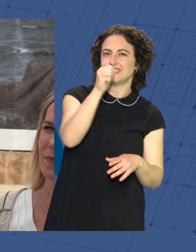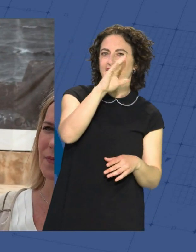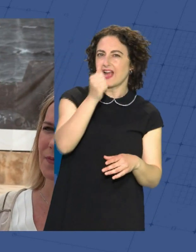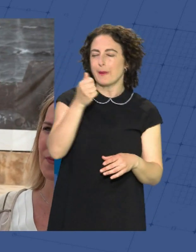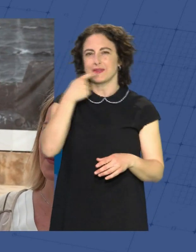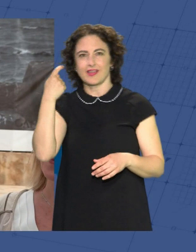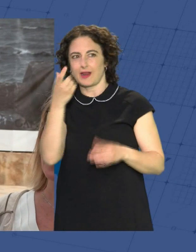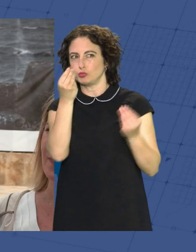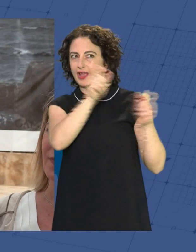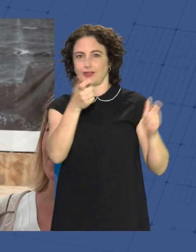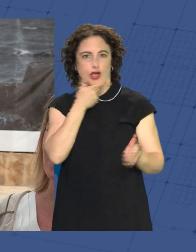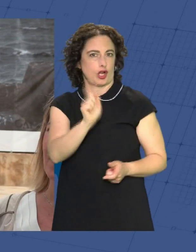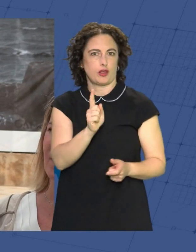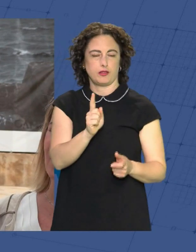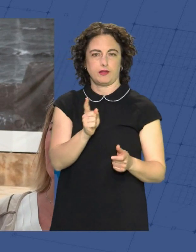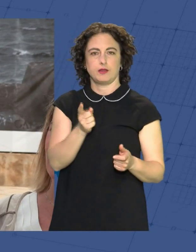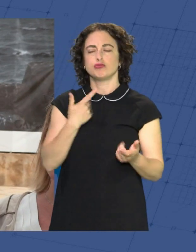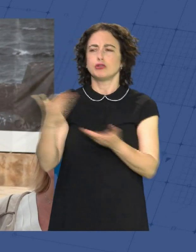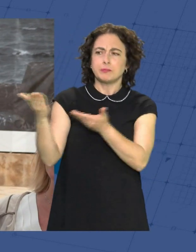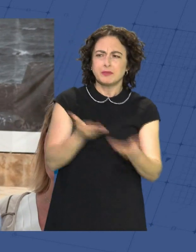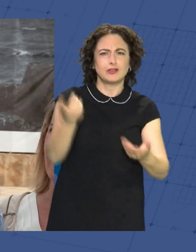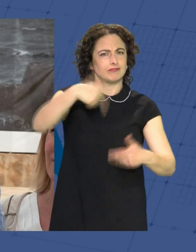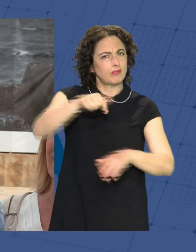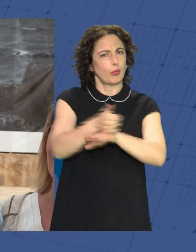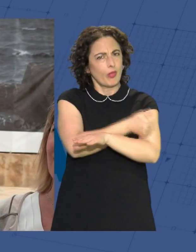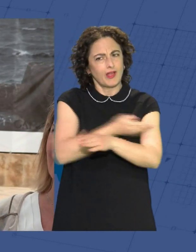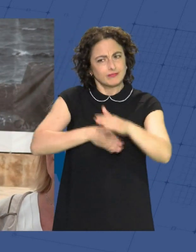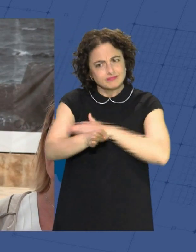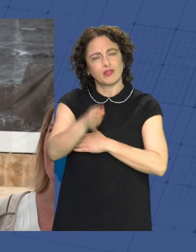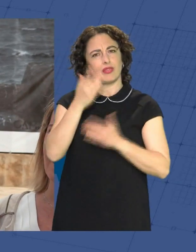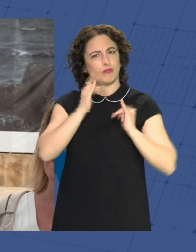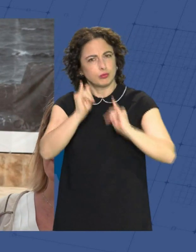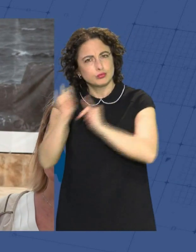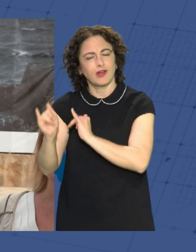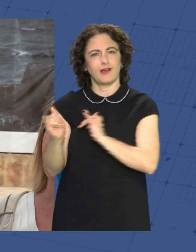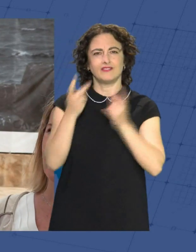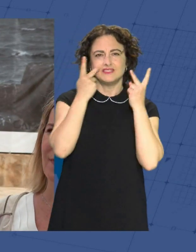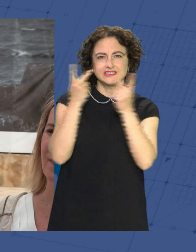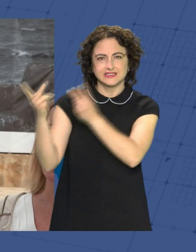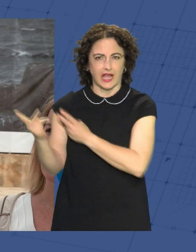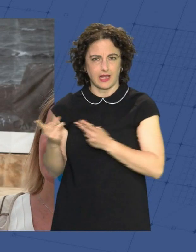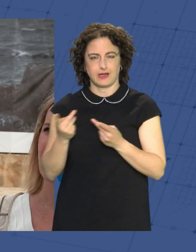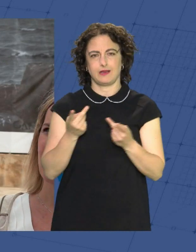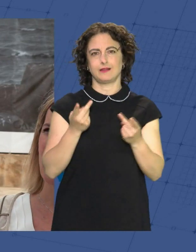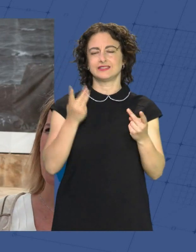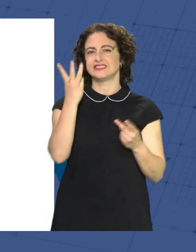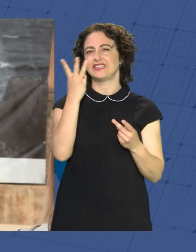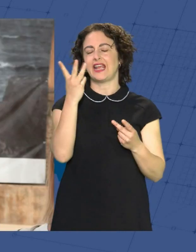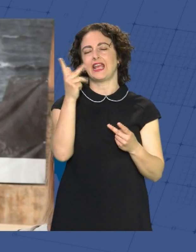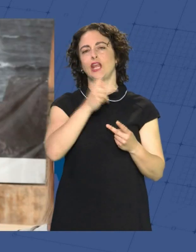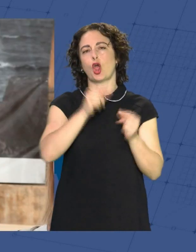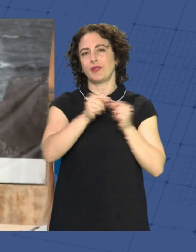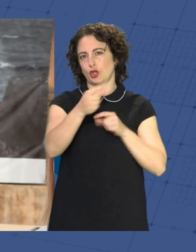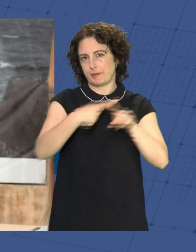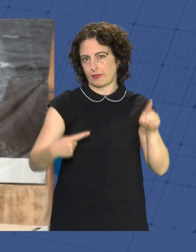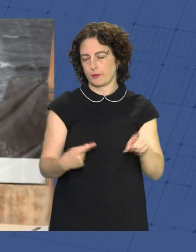desconocida por todos nosotros. Yo suelo invitar a todos los ciudadanos a que la disfruten, que realicen esas visitas que hay de tres kilómetros y medio. Es la